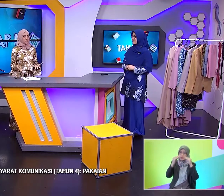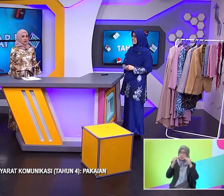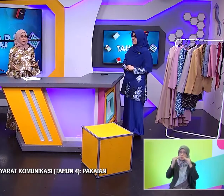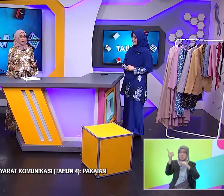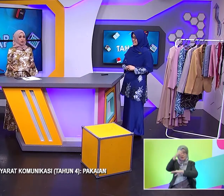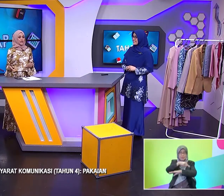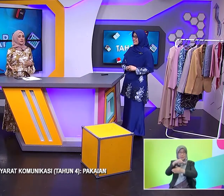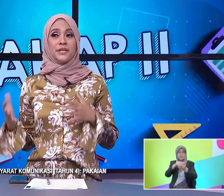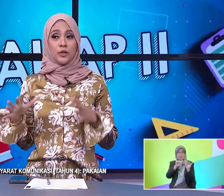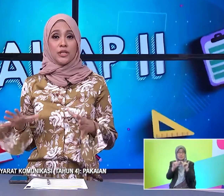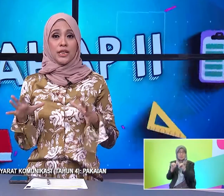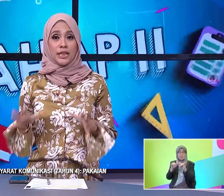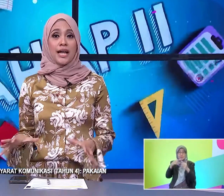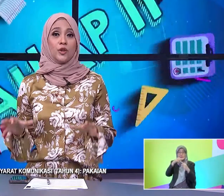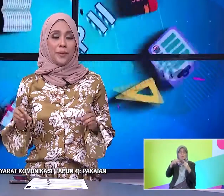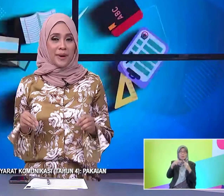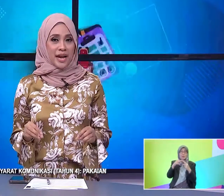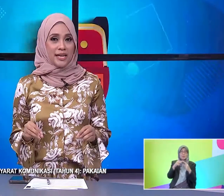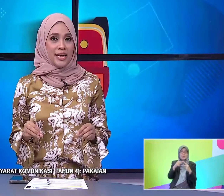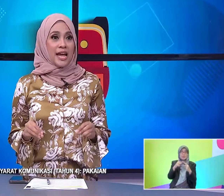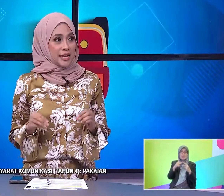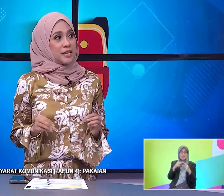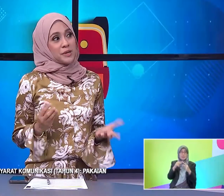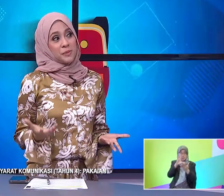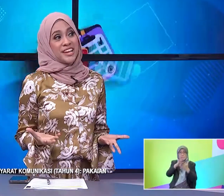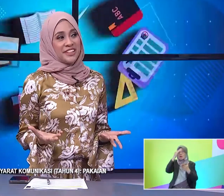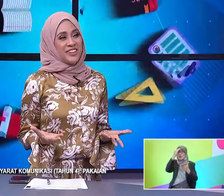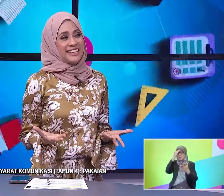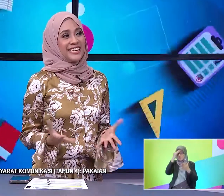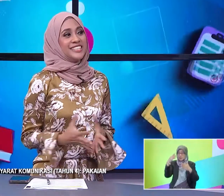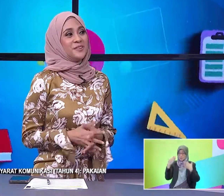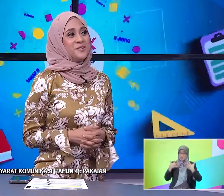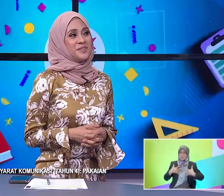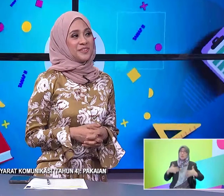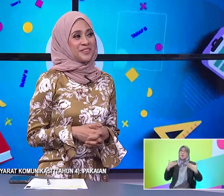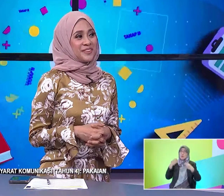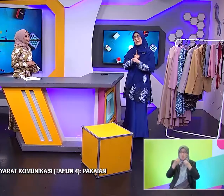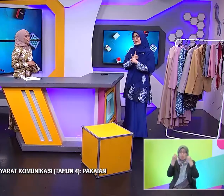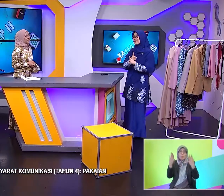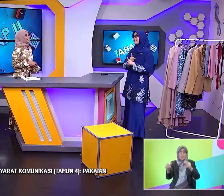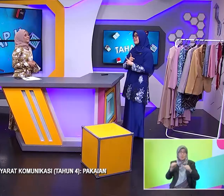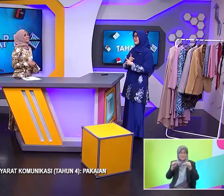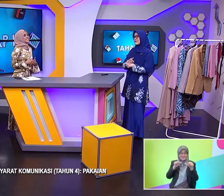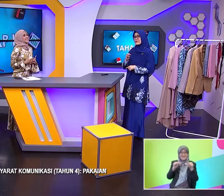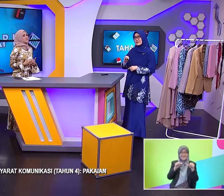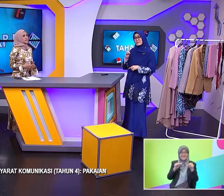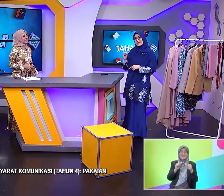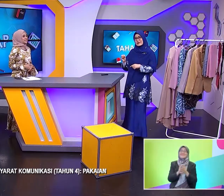hari ini juga bila menyentuh tentang topik pakai ini kita ada macam-macam timiti kece gue tool